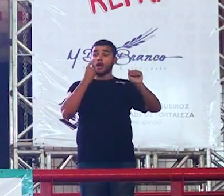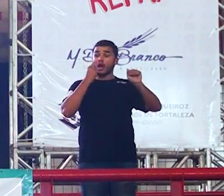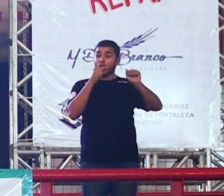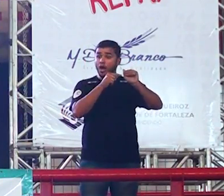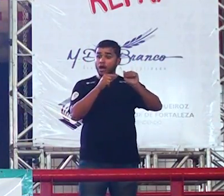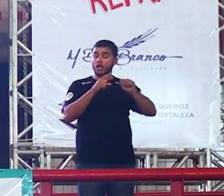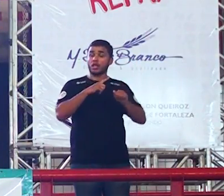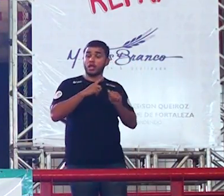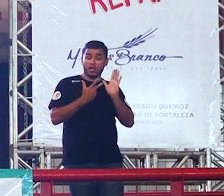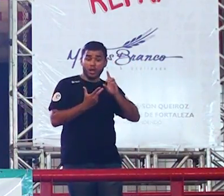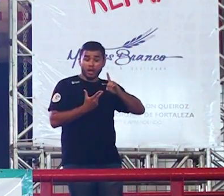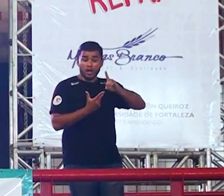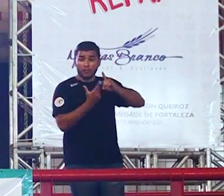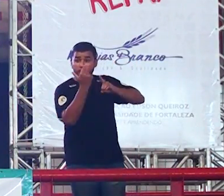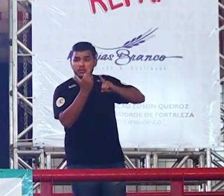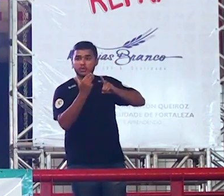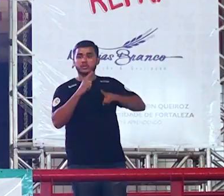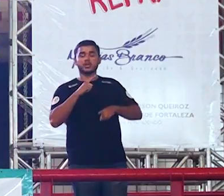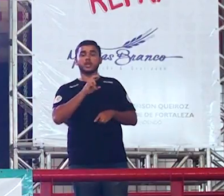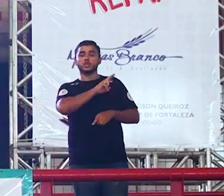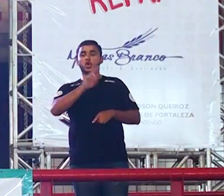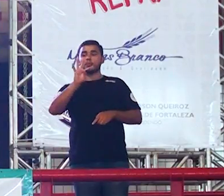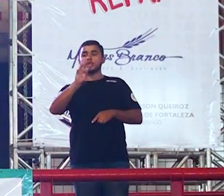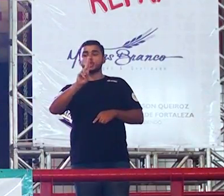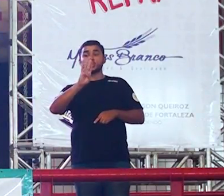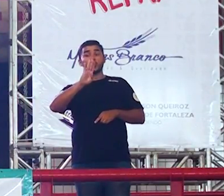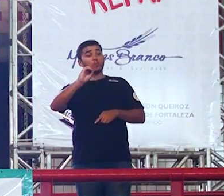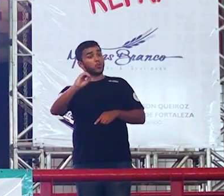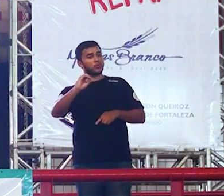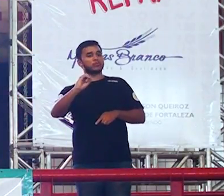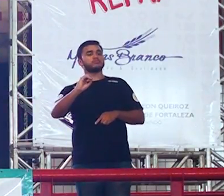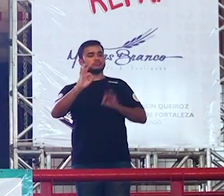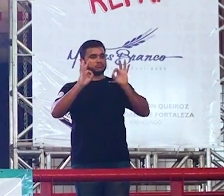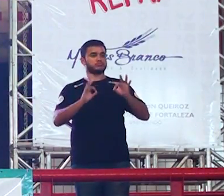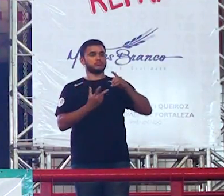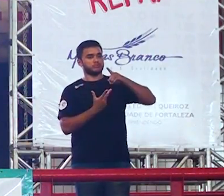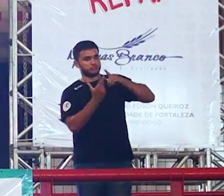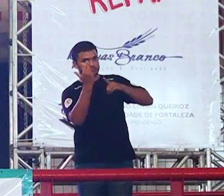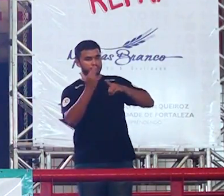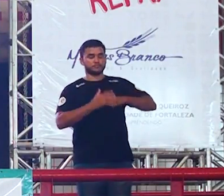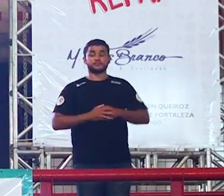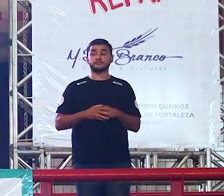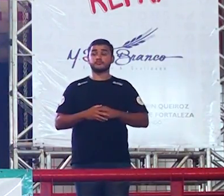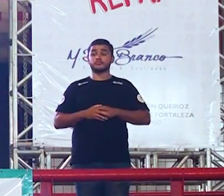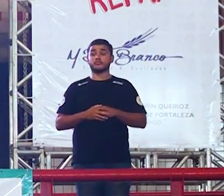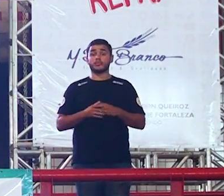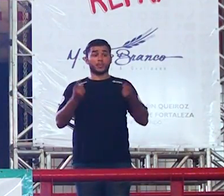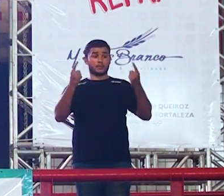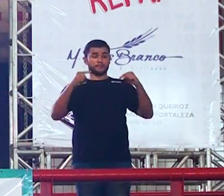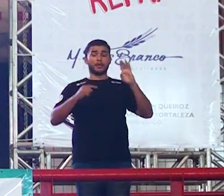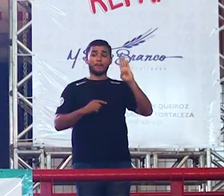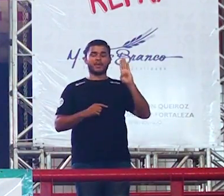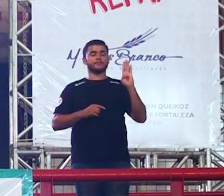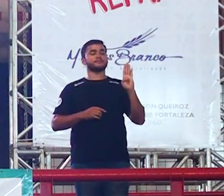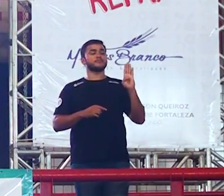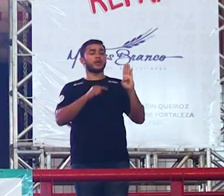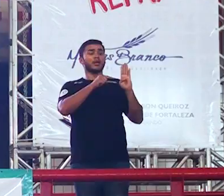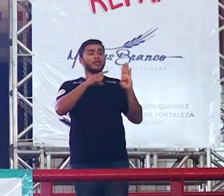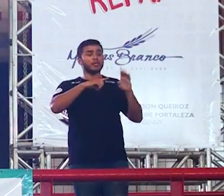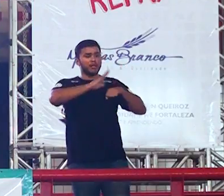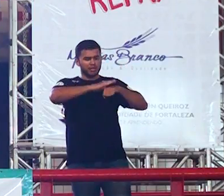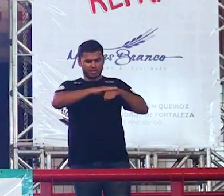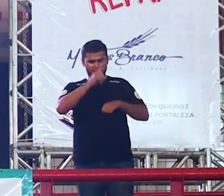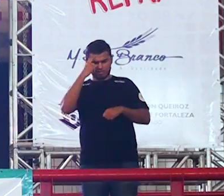ductos deferentes, tá ok? Item B. Na criptorquidia, a temperatura do local onde os testículos